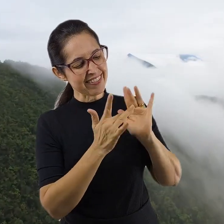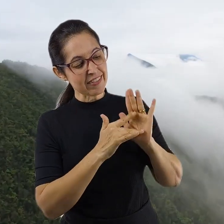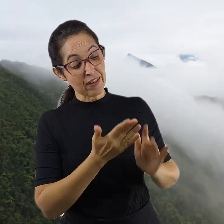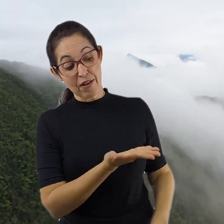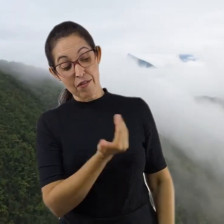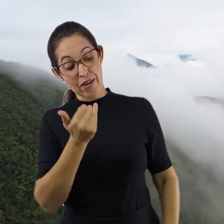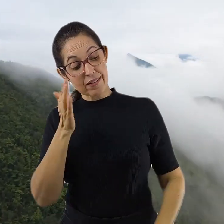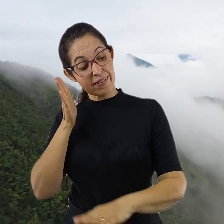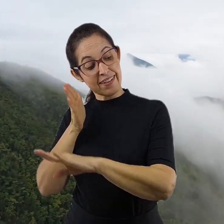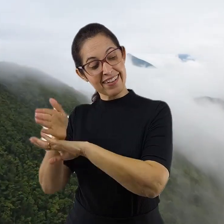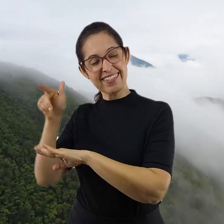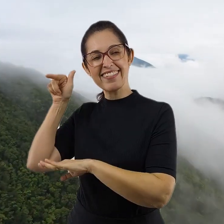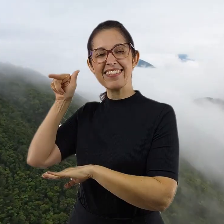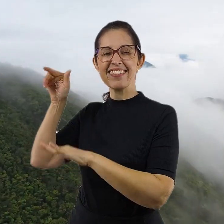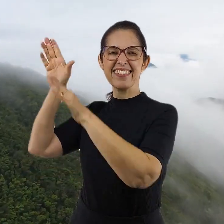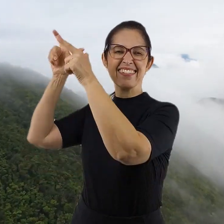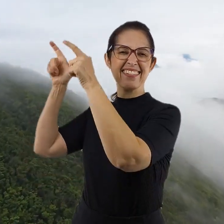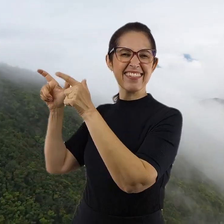ninguém entra no Santíssimo.